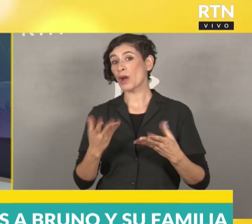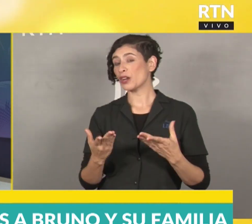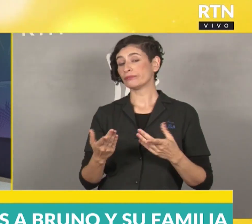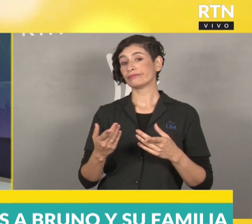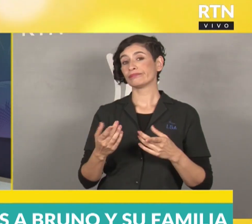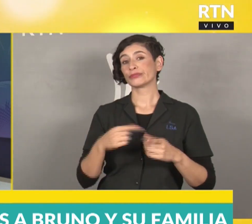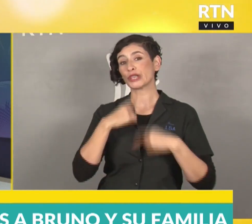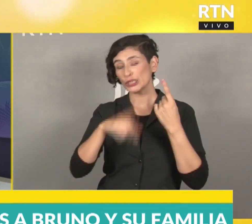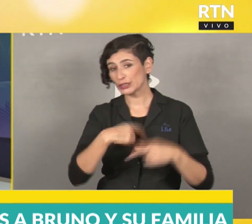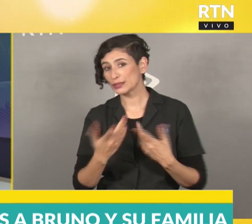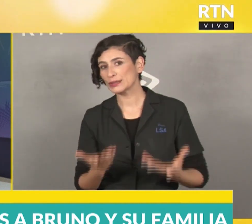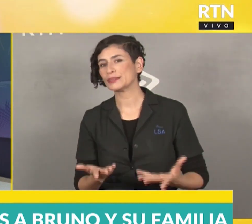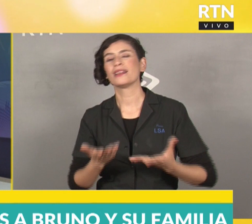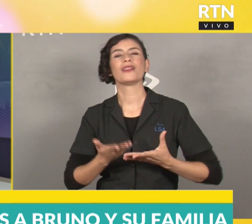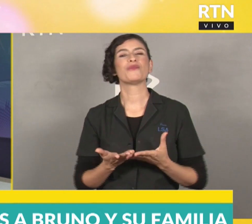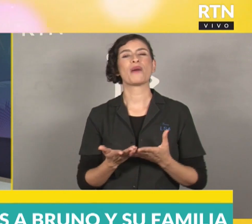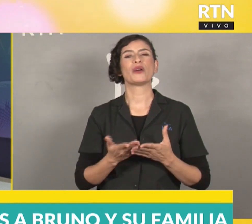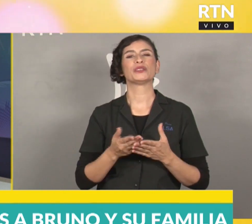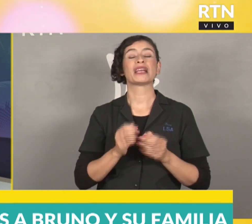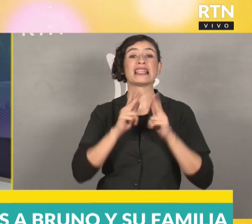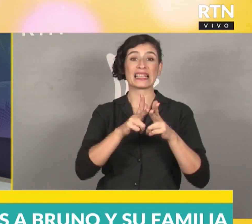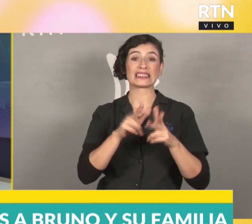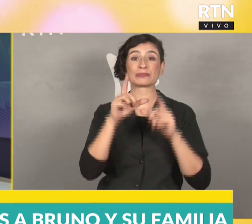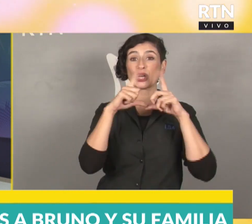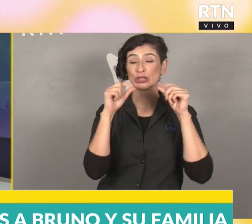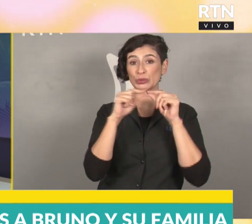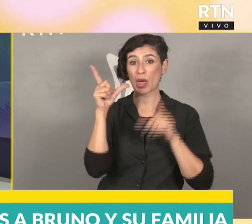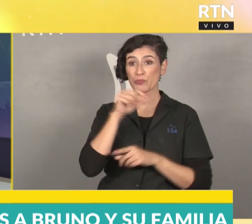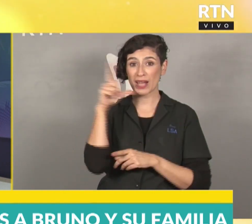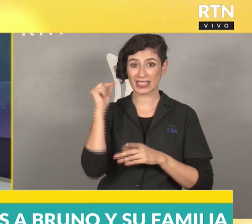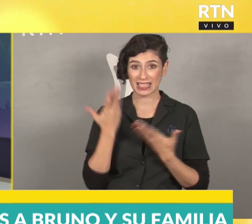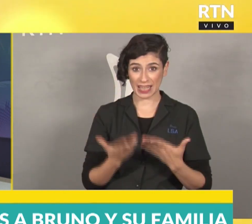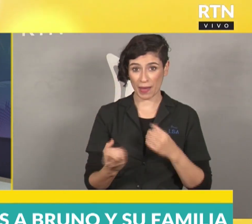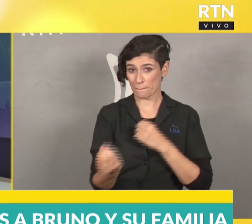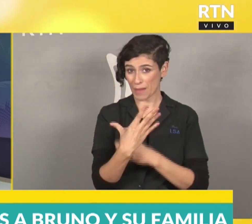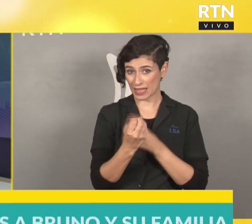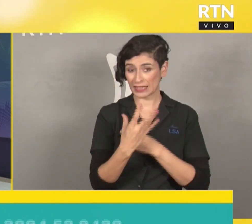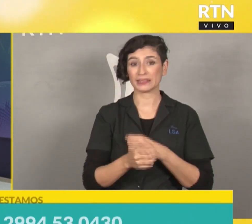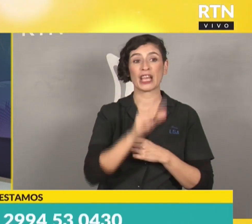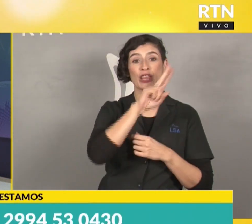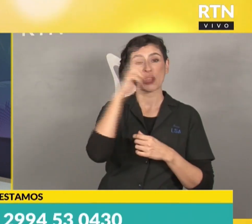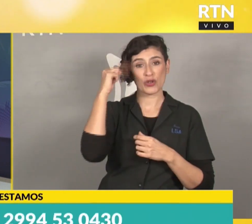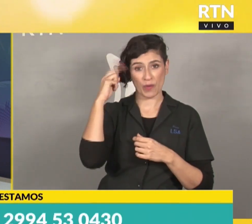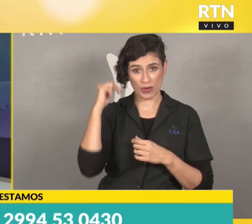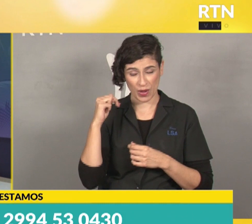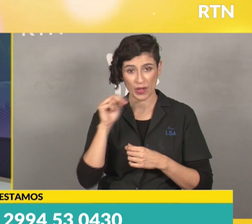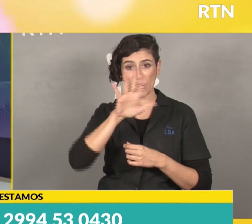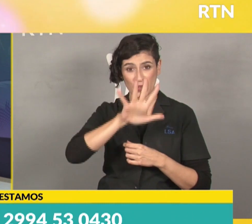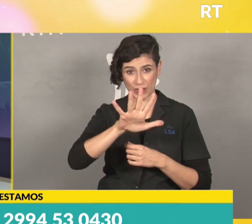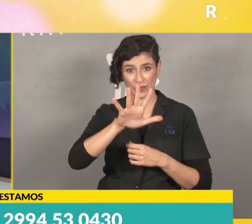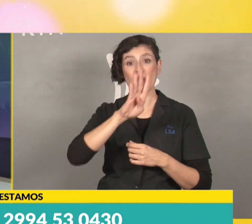Acá Estamos. Vamos a recordarles el WhatsApp donde se pueden comunicar con nosotros.